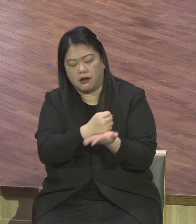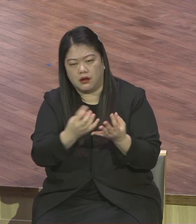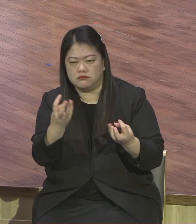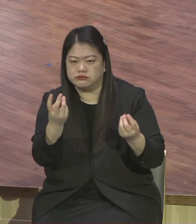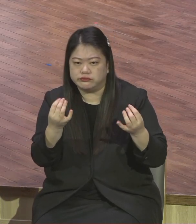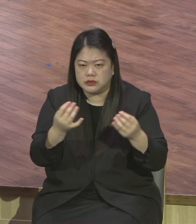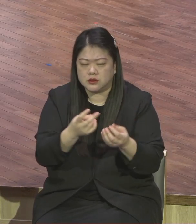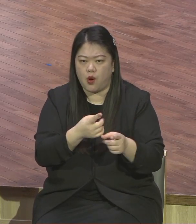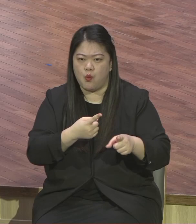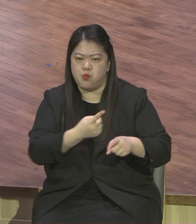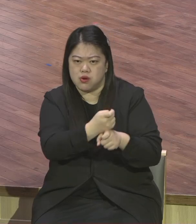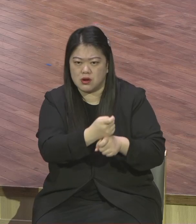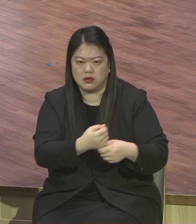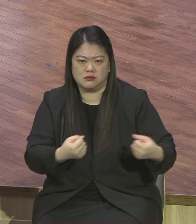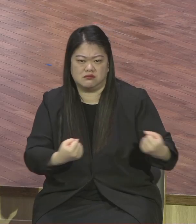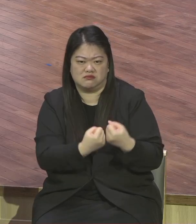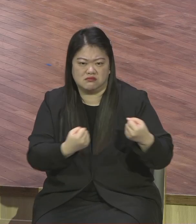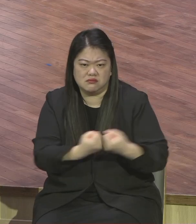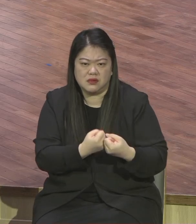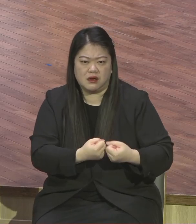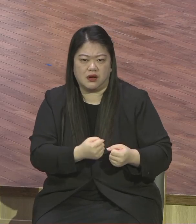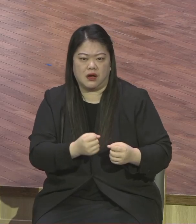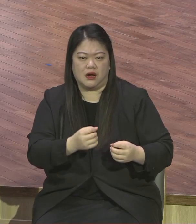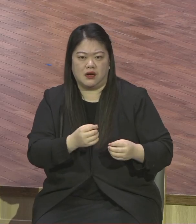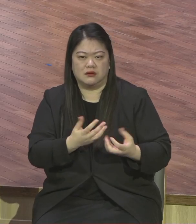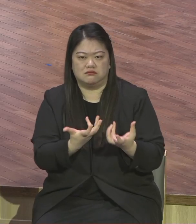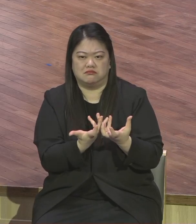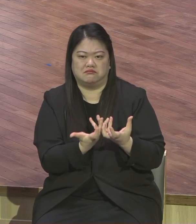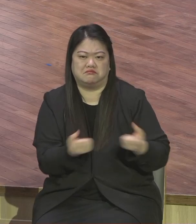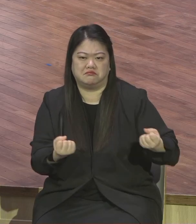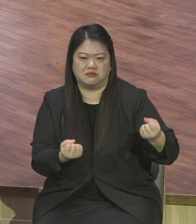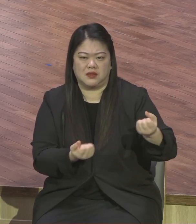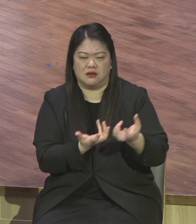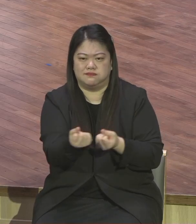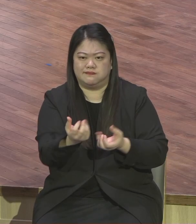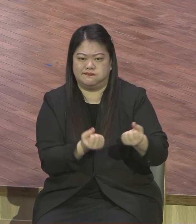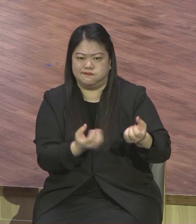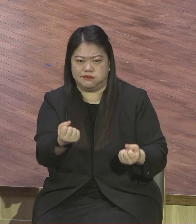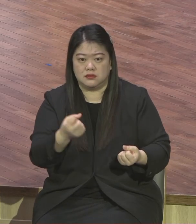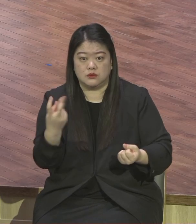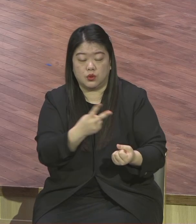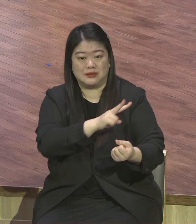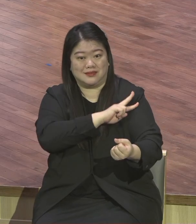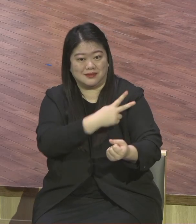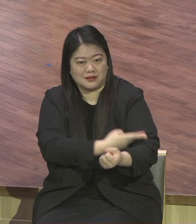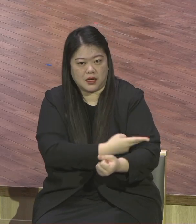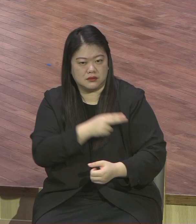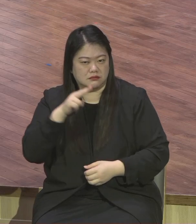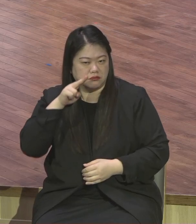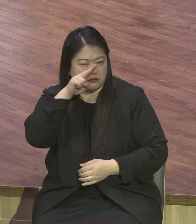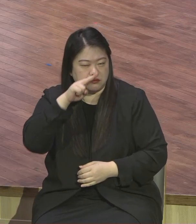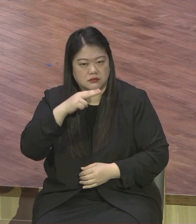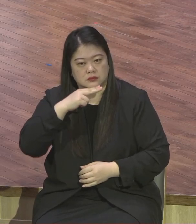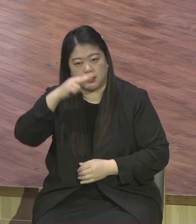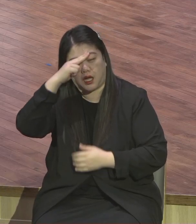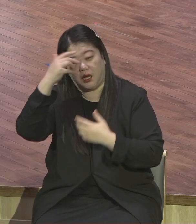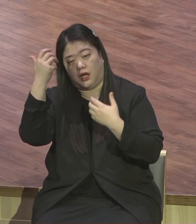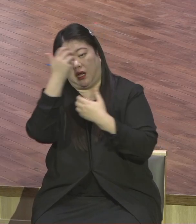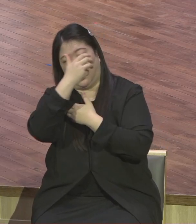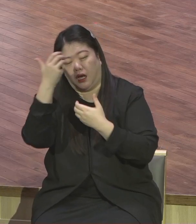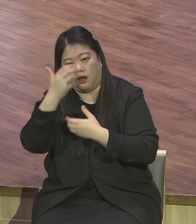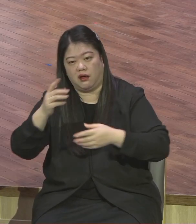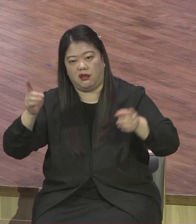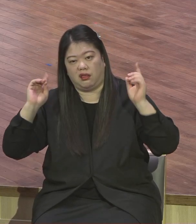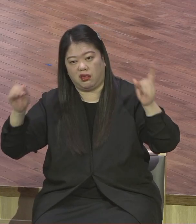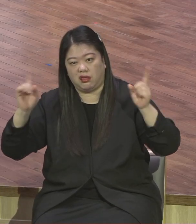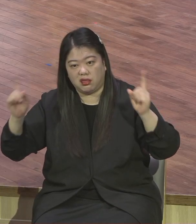것과 분쟁과 시기와 분냄과 당 짓는 것과 분열함과 이단과 투기와 술취함과